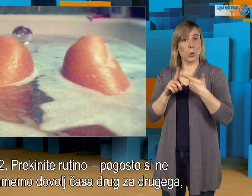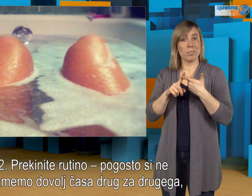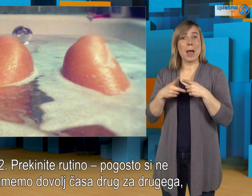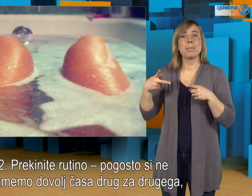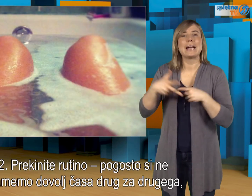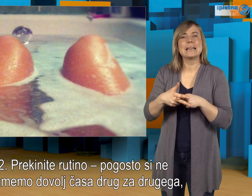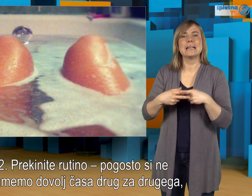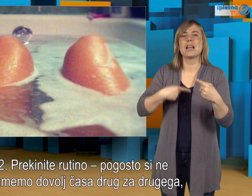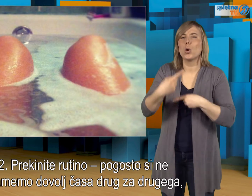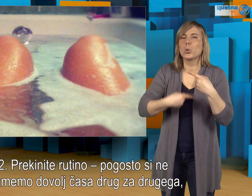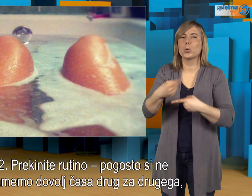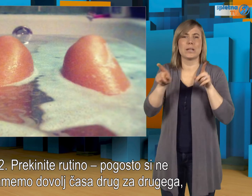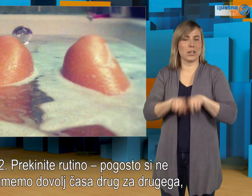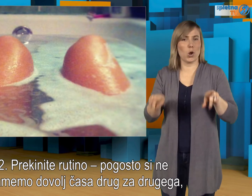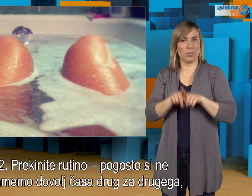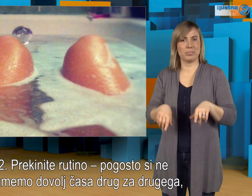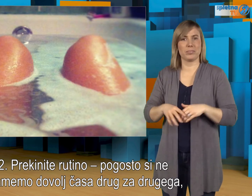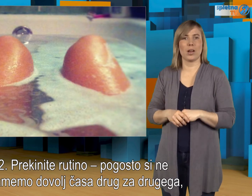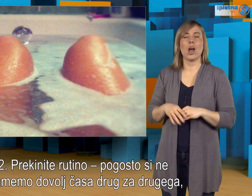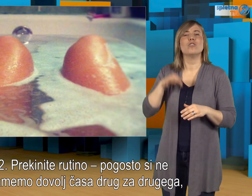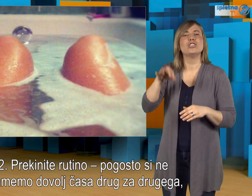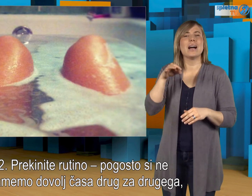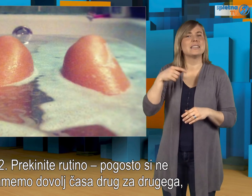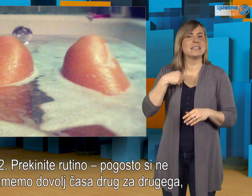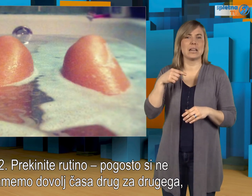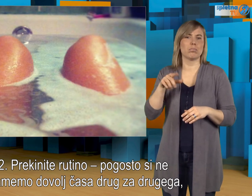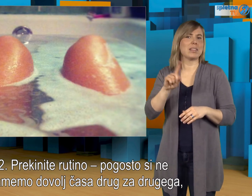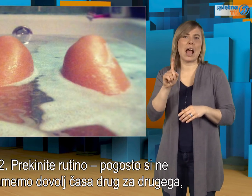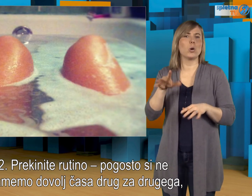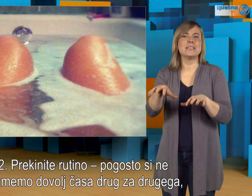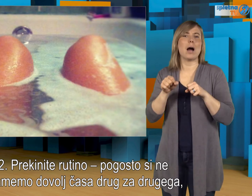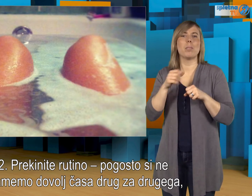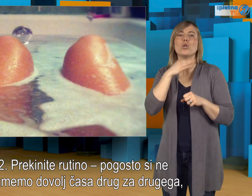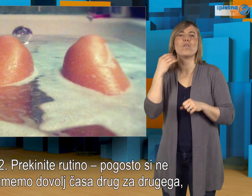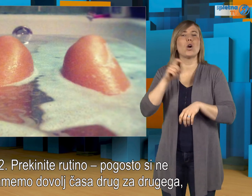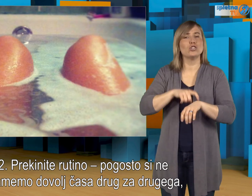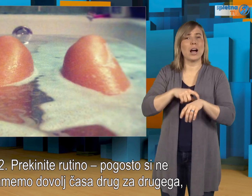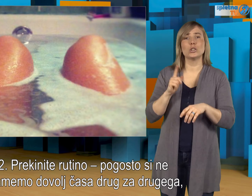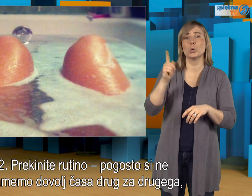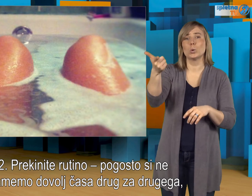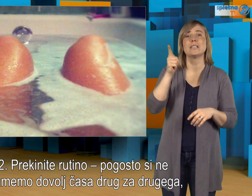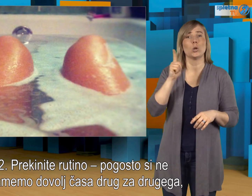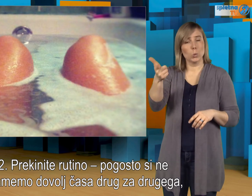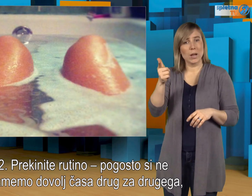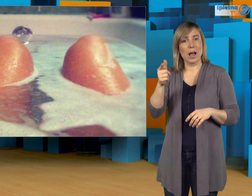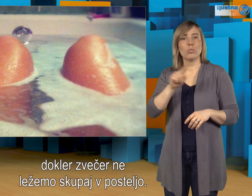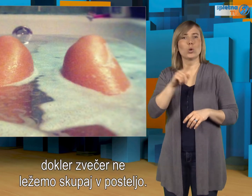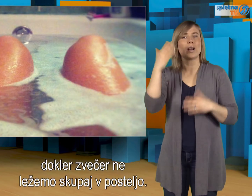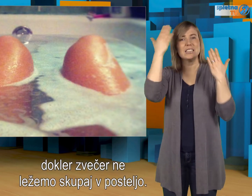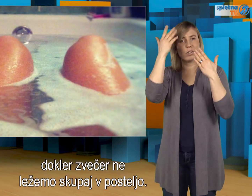Drugič, prekinite rutino. Pogosto si ne vzamemo dovolj časa drug za drugega, dokler zvečer ne ležemo skupaj